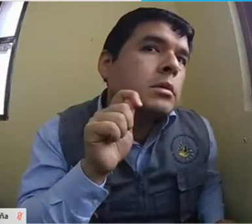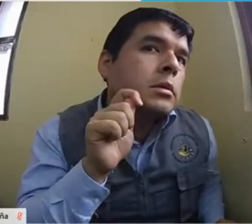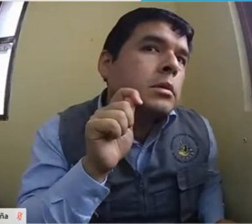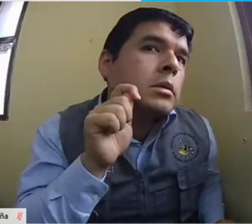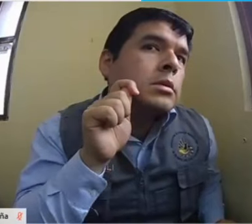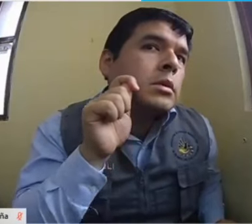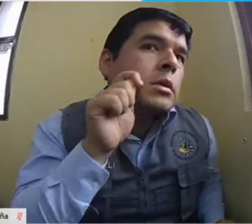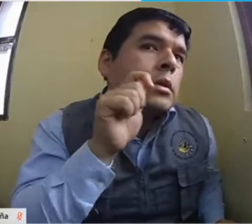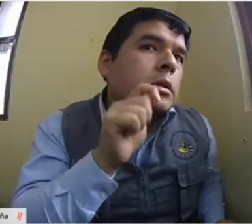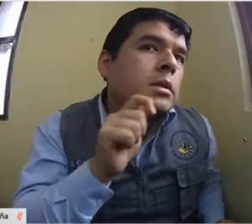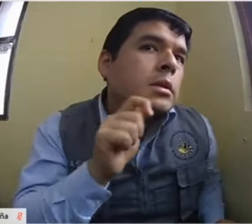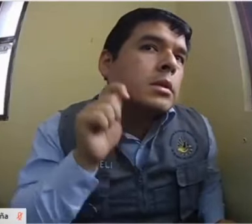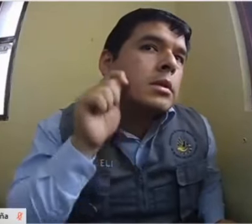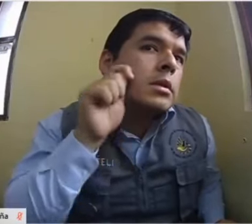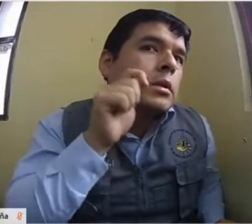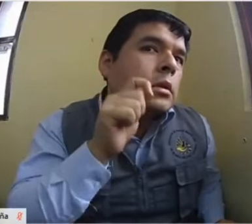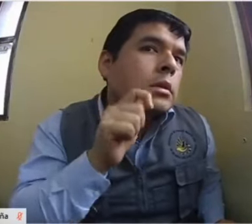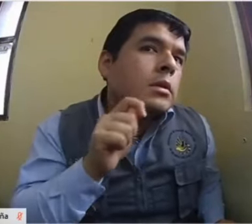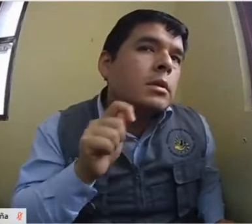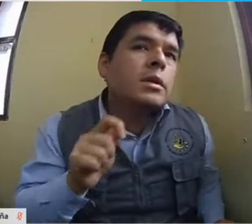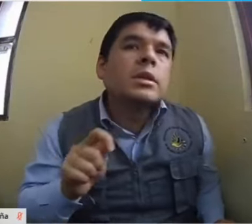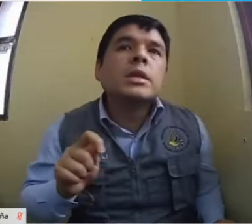y en la parte baja, en la mejilla,